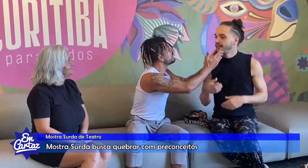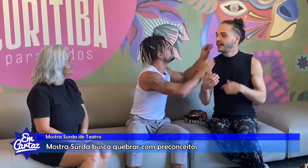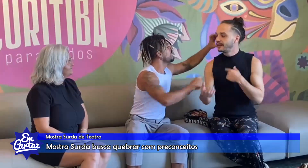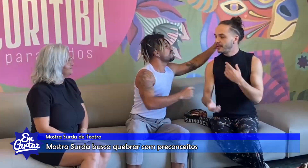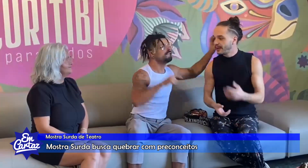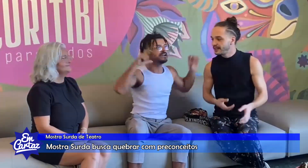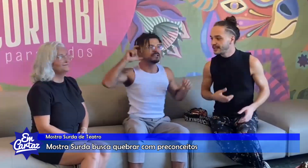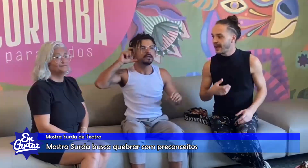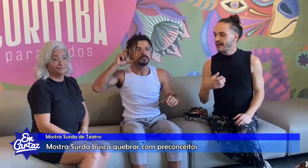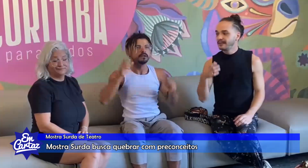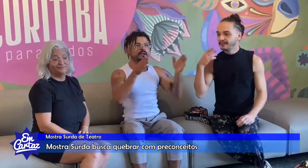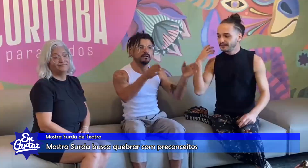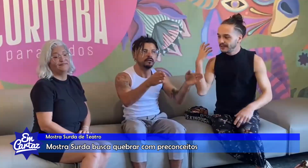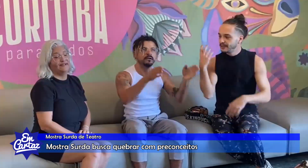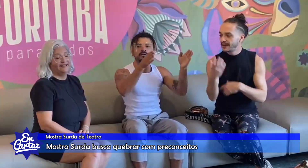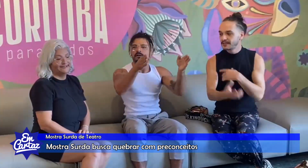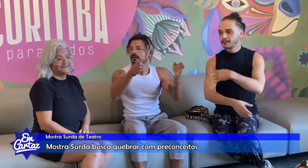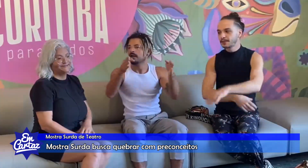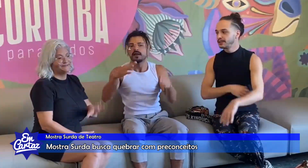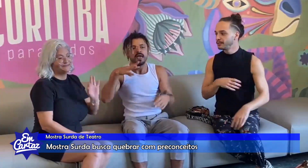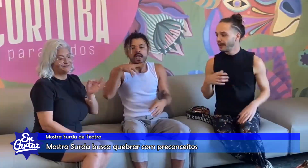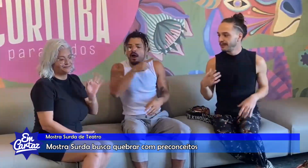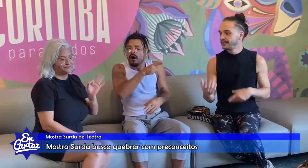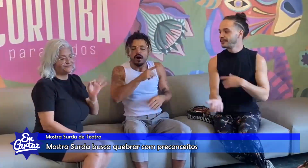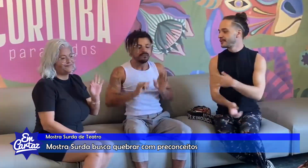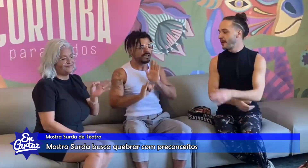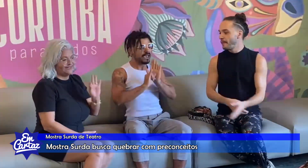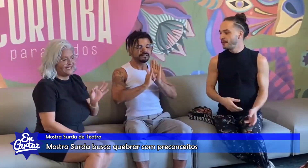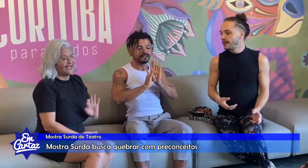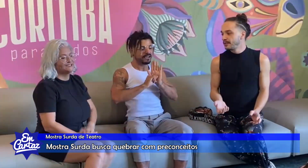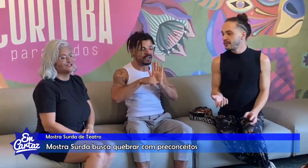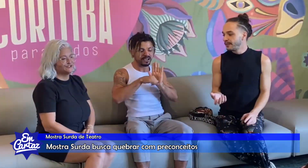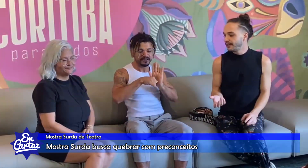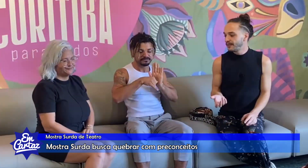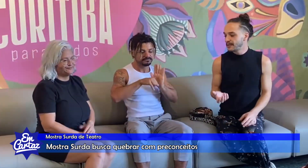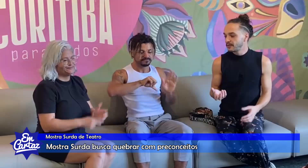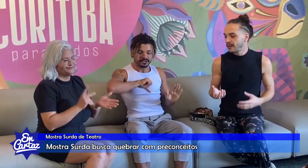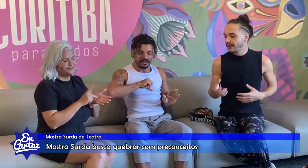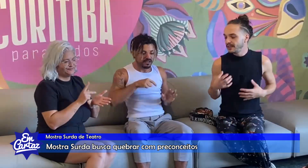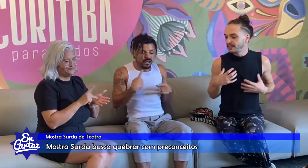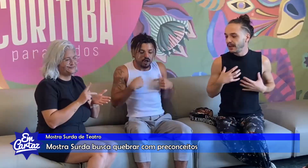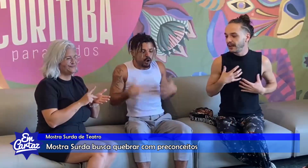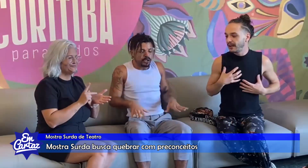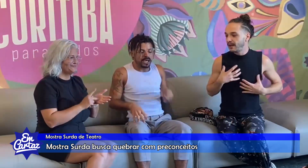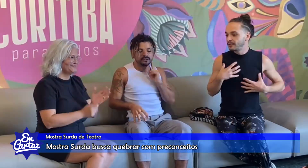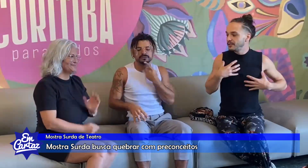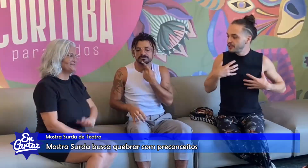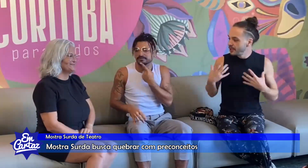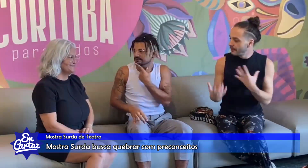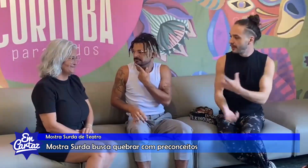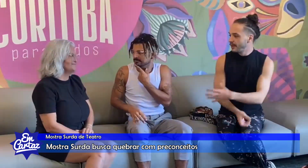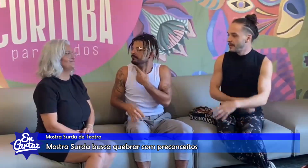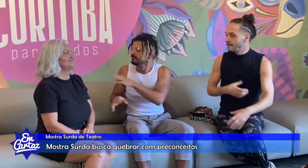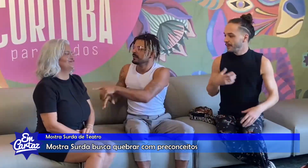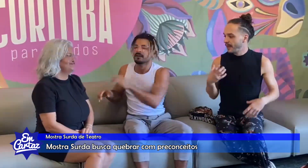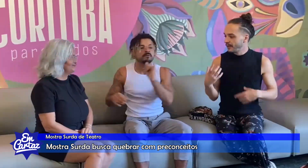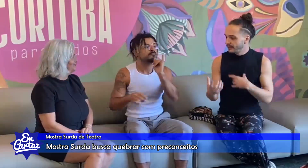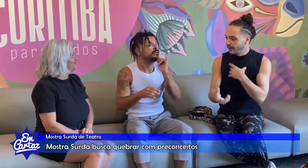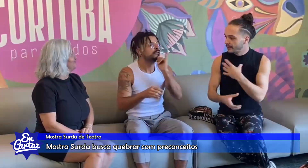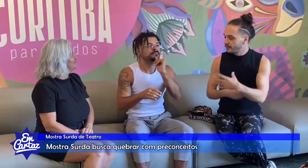a oralizar e diversos procedimentos. É óbvio que isso vai fazer com que a identidade, a autoestima, né,